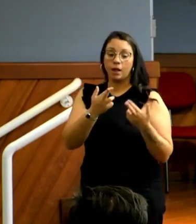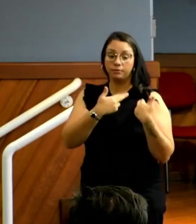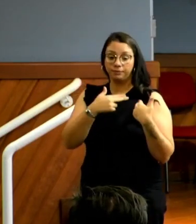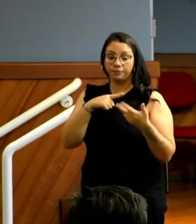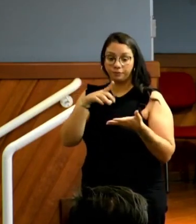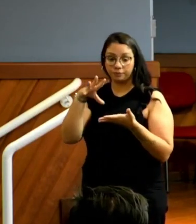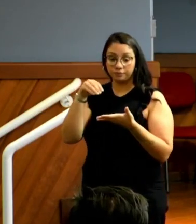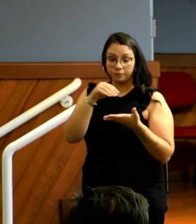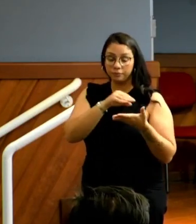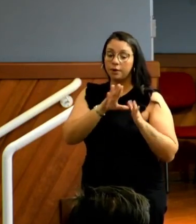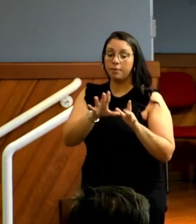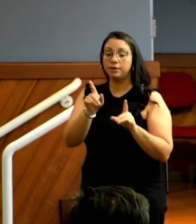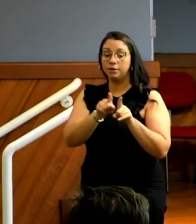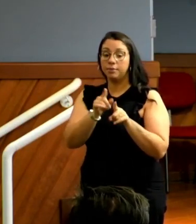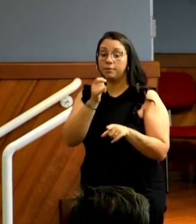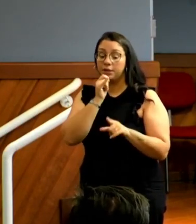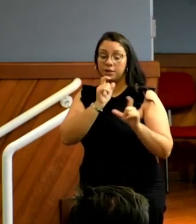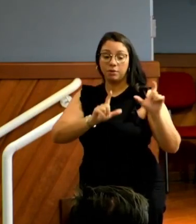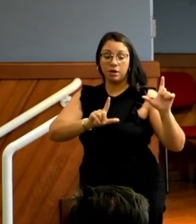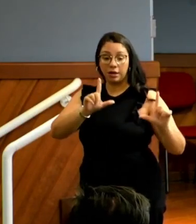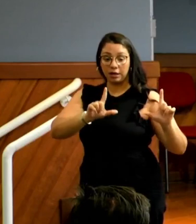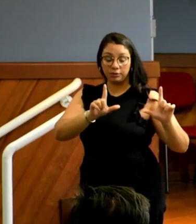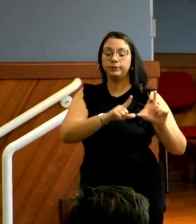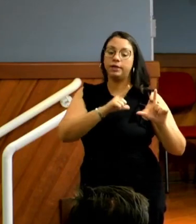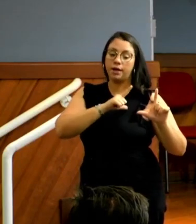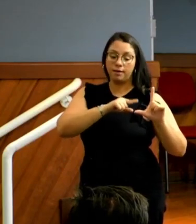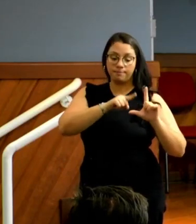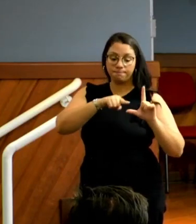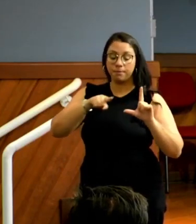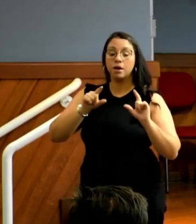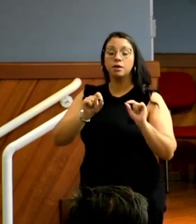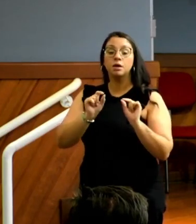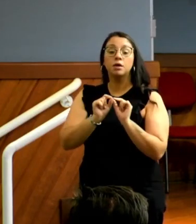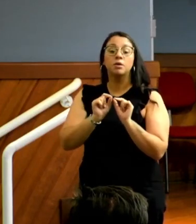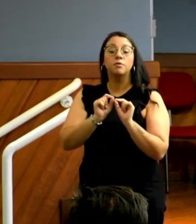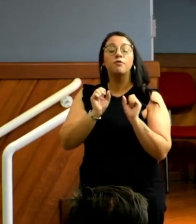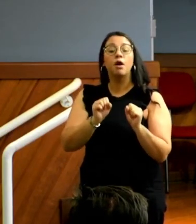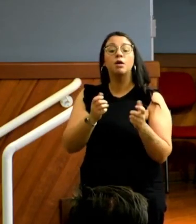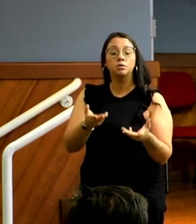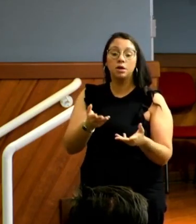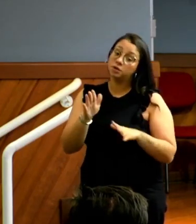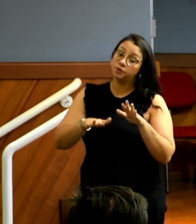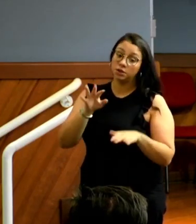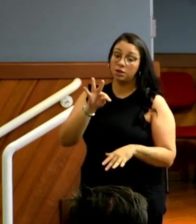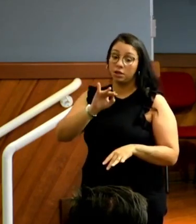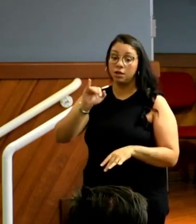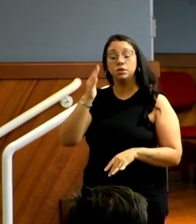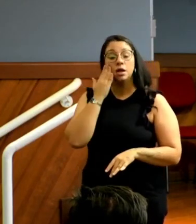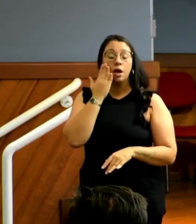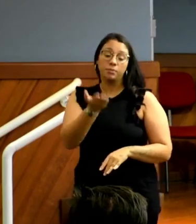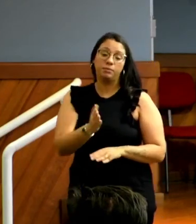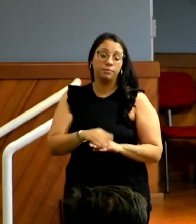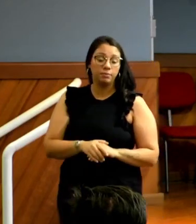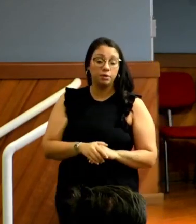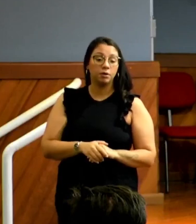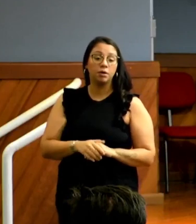scanner, mas também, por exemplo, os monitores, eles estejam regulados. Quem pode fazer regulação para você? Geralmente, o pessoal do TI sabe fazer. Dá para